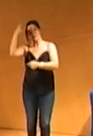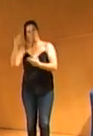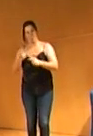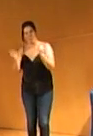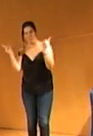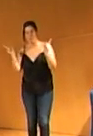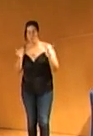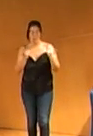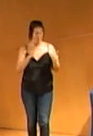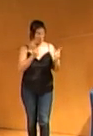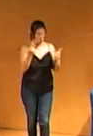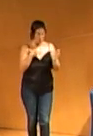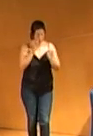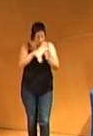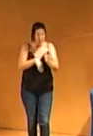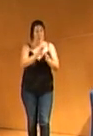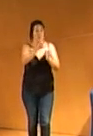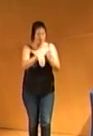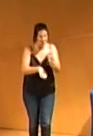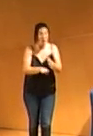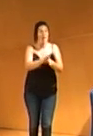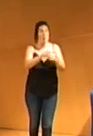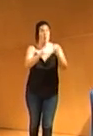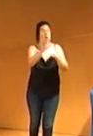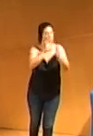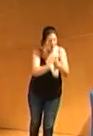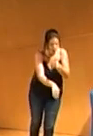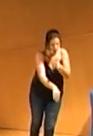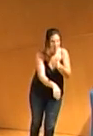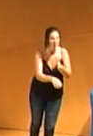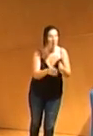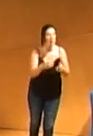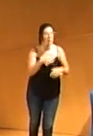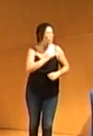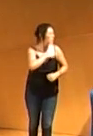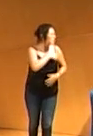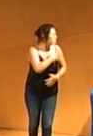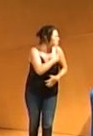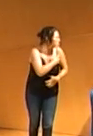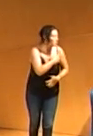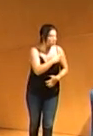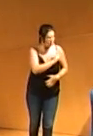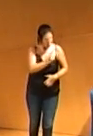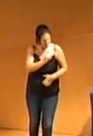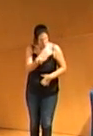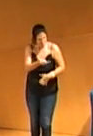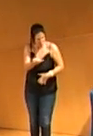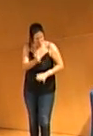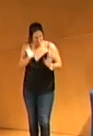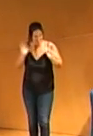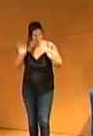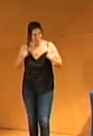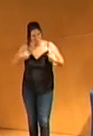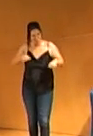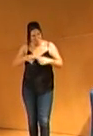important d'avoir ça en tête, c'est-à-dire, il ne faut pas nous plaindre. On a une vie qui est compliquée, mais on a une vie qui peut être belle. Et nos enfants, ils ont une vie qui peut être